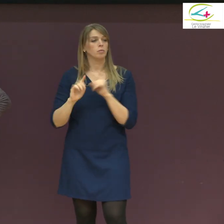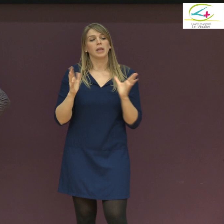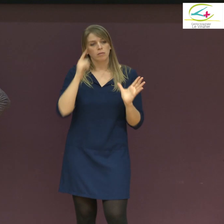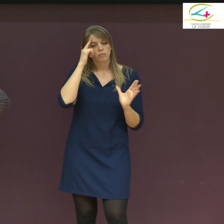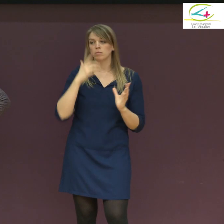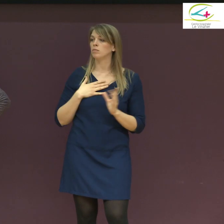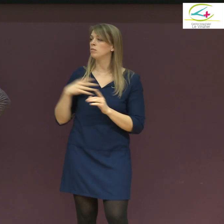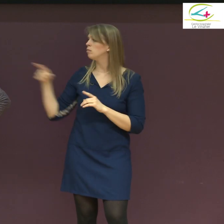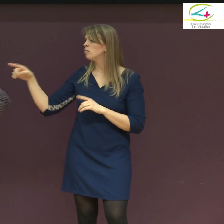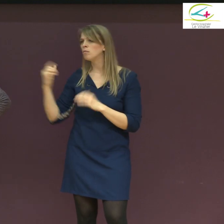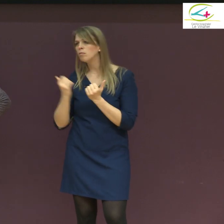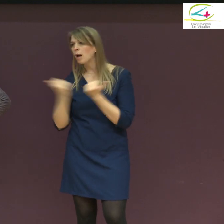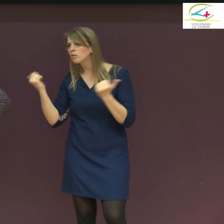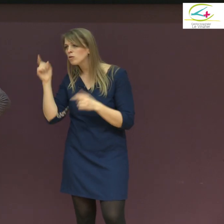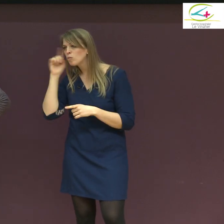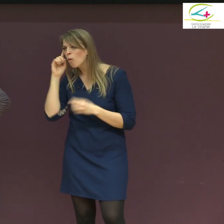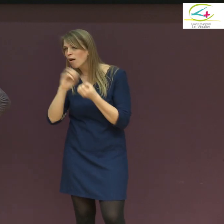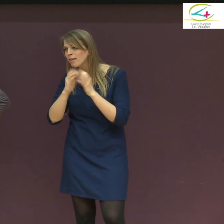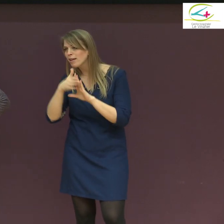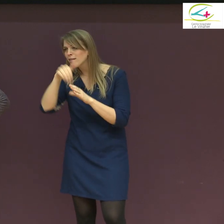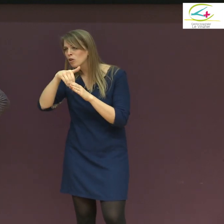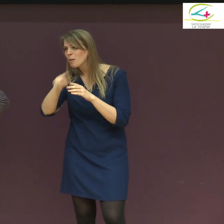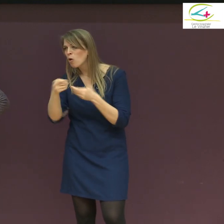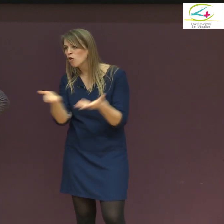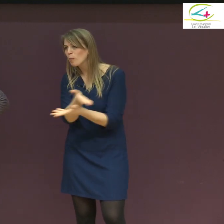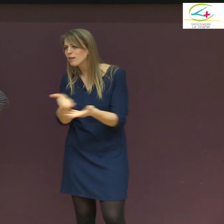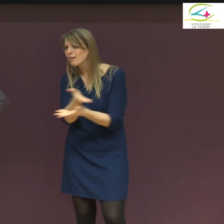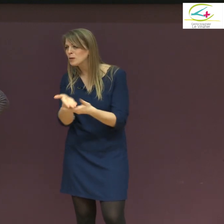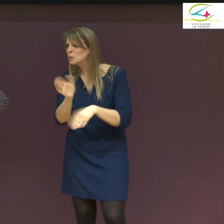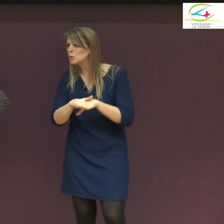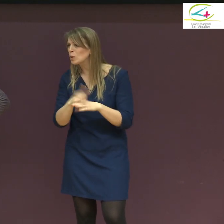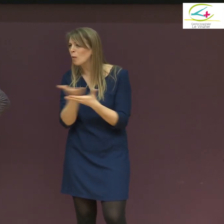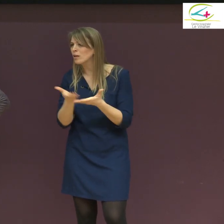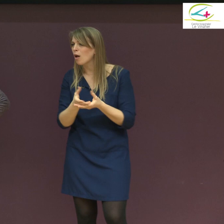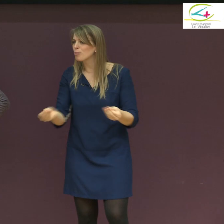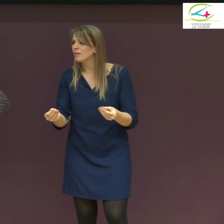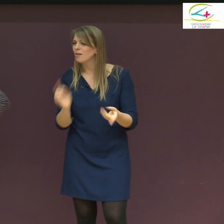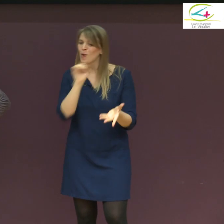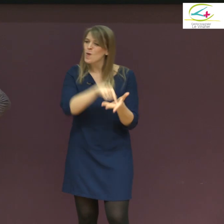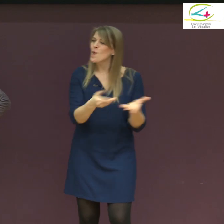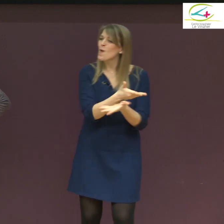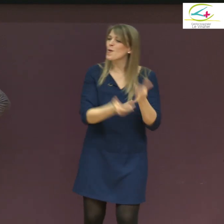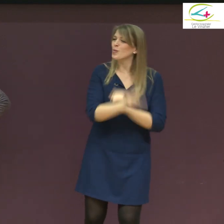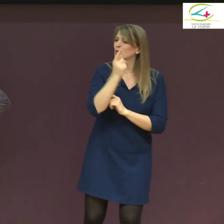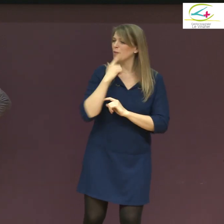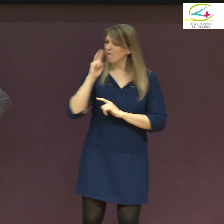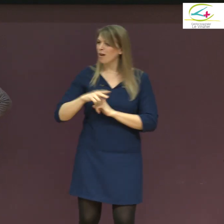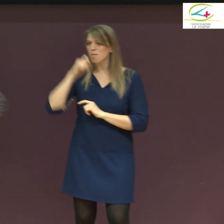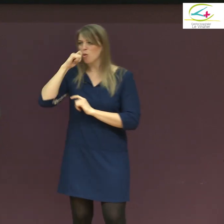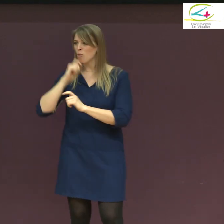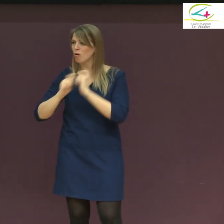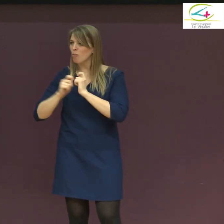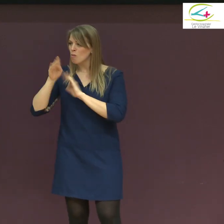Ce qui est déjà un paradoxe, puisque Internet, c'est un lieu de communication. On a un nouveau lieu de communication, mais on communiquerait moins. C'est... Ok.